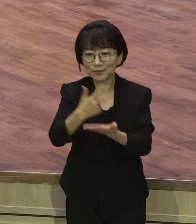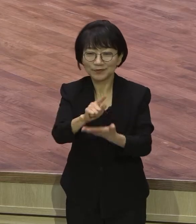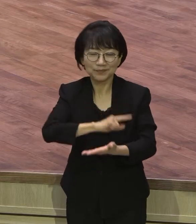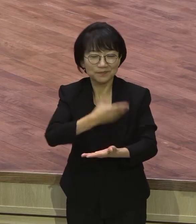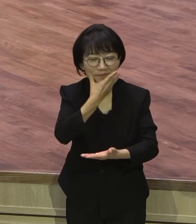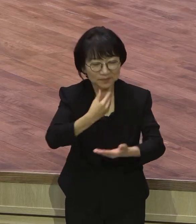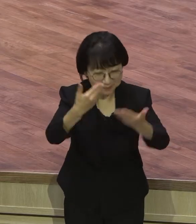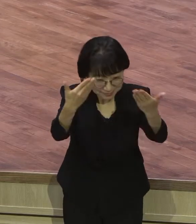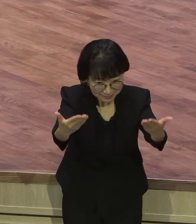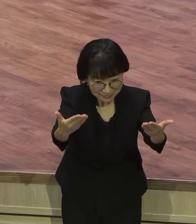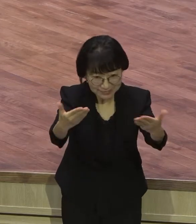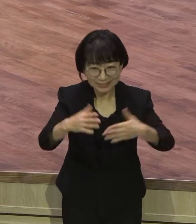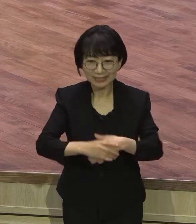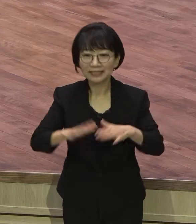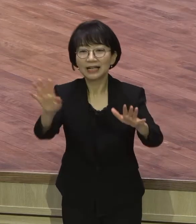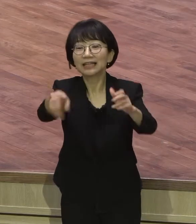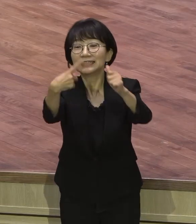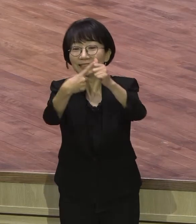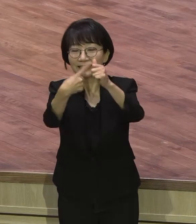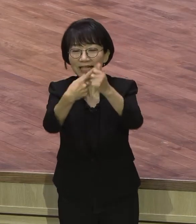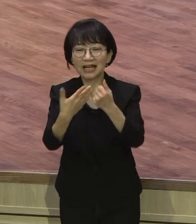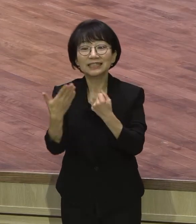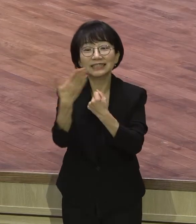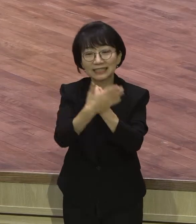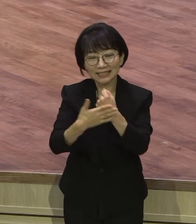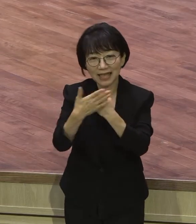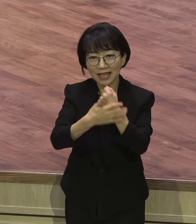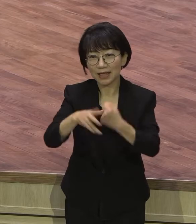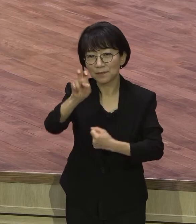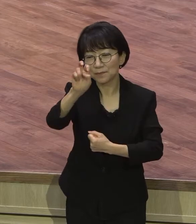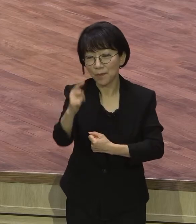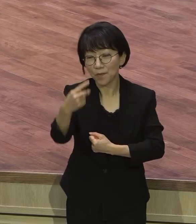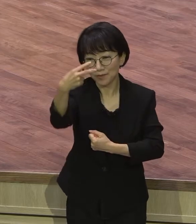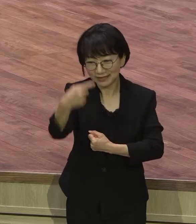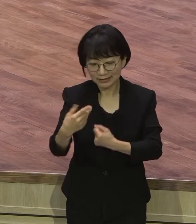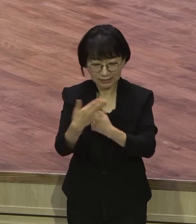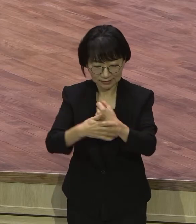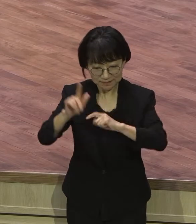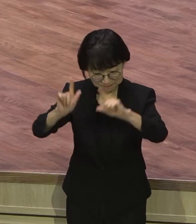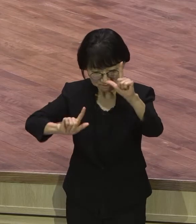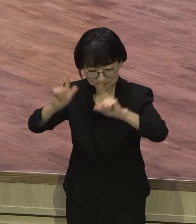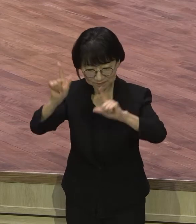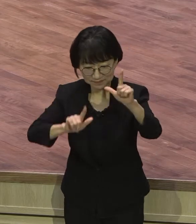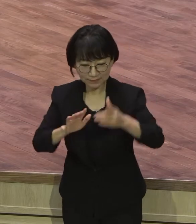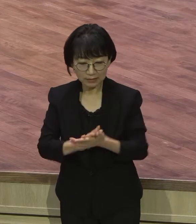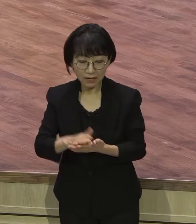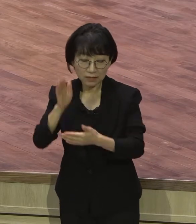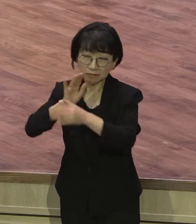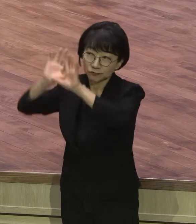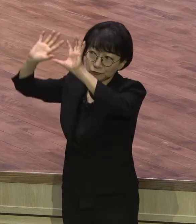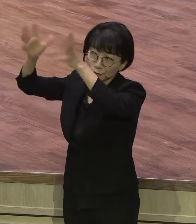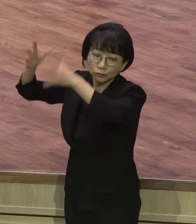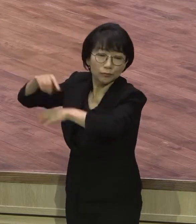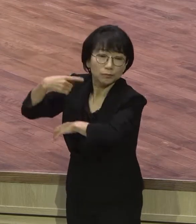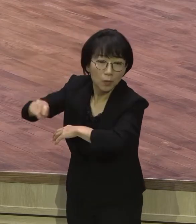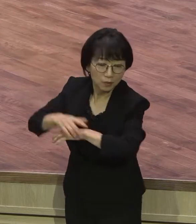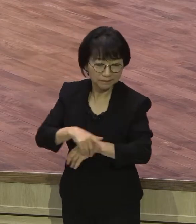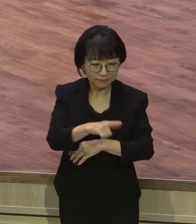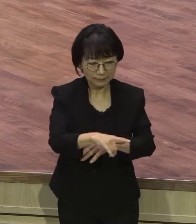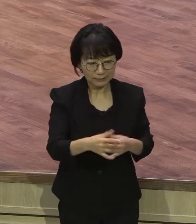주님으로 축복합니다. 그럼 첫째로 은혜 모드입니다. 1절로 2절을 봅니다. 천국은